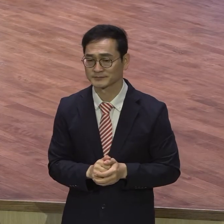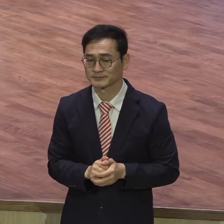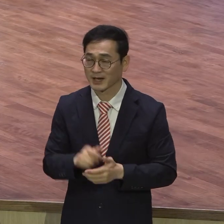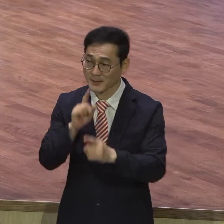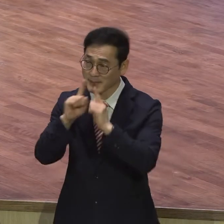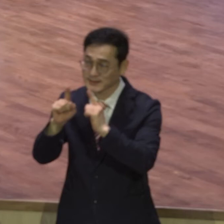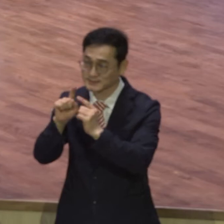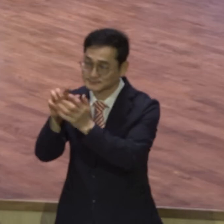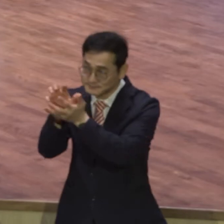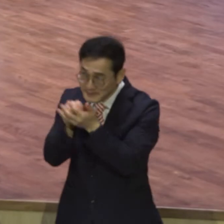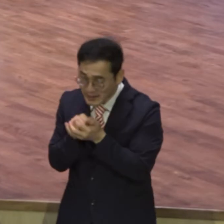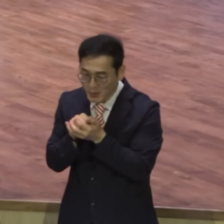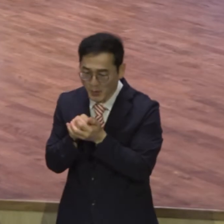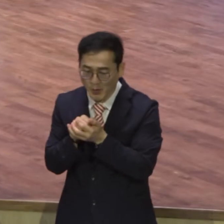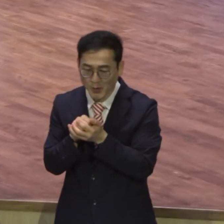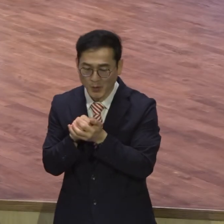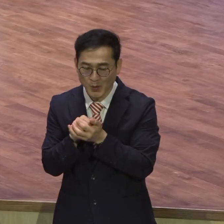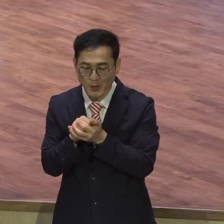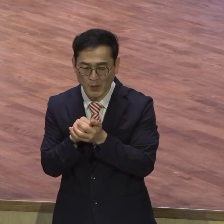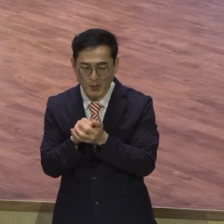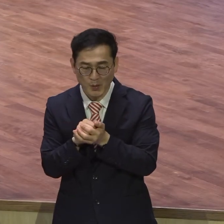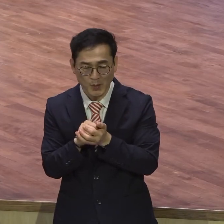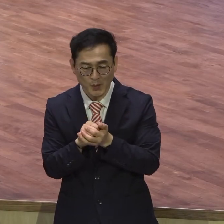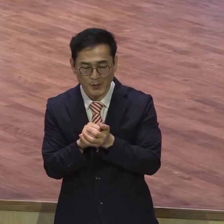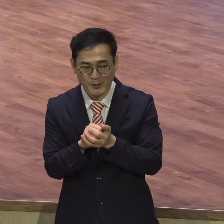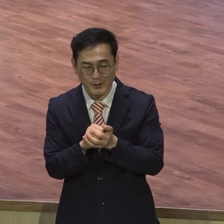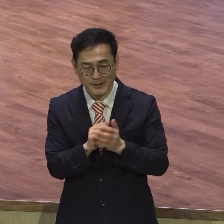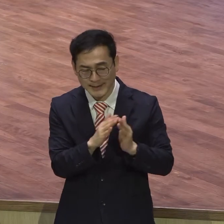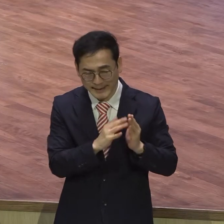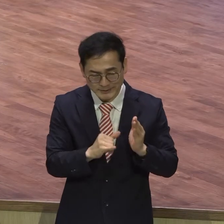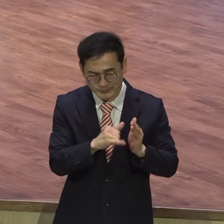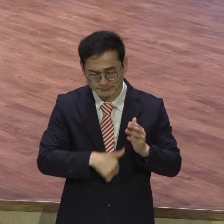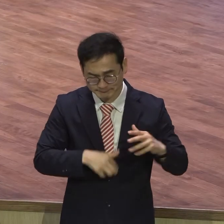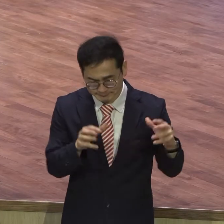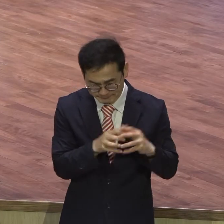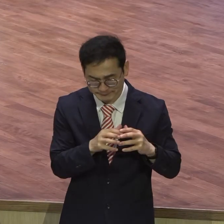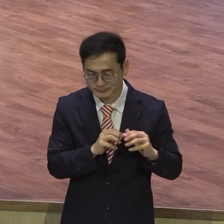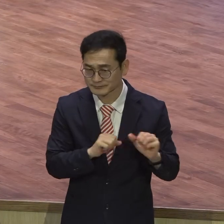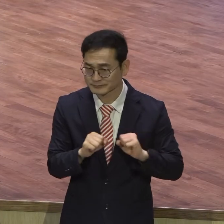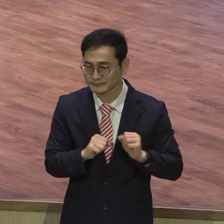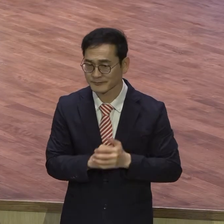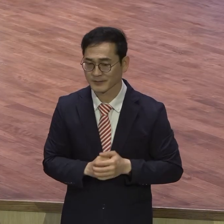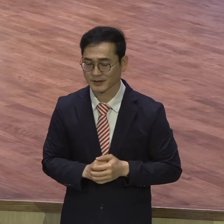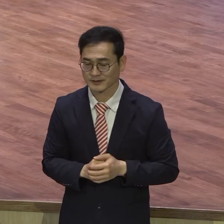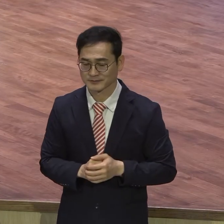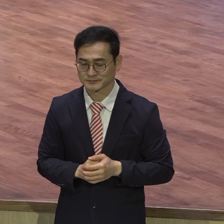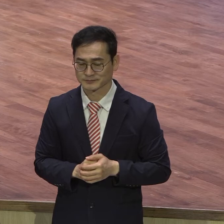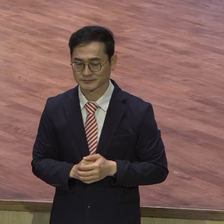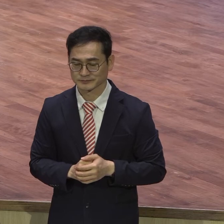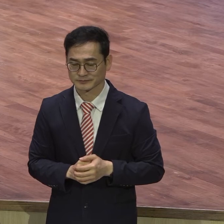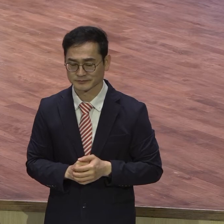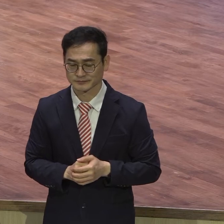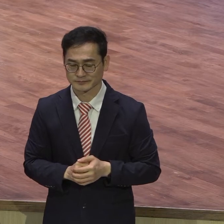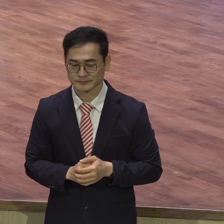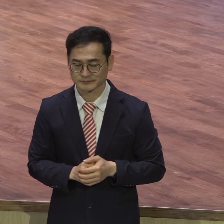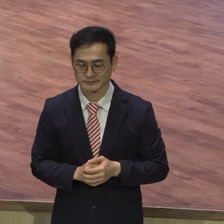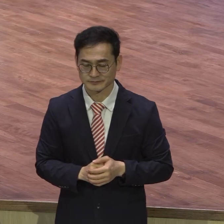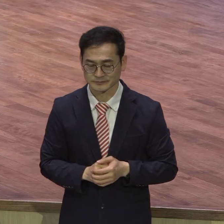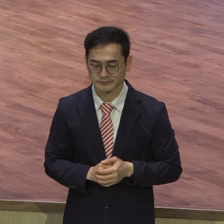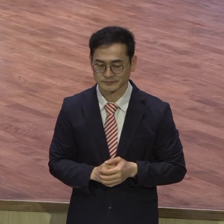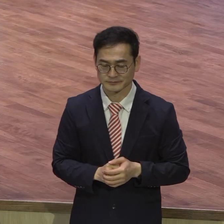개인에 안 되면 어떻게 되느냐 네너드 일곱 명이 포로로 잡혀갔지만 포로가 아니요